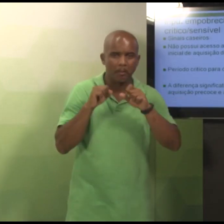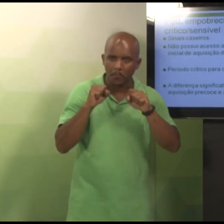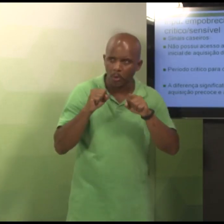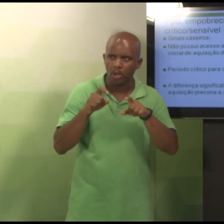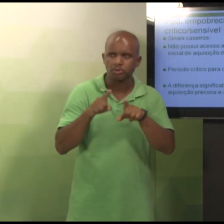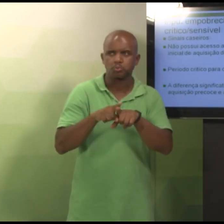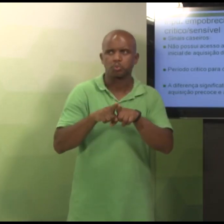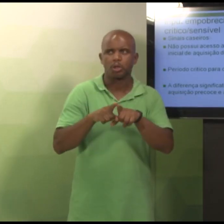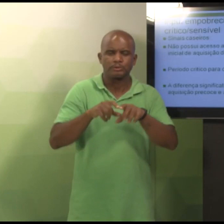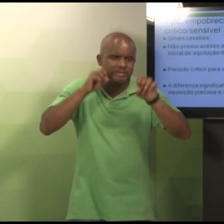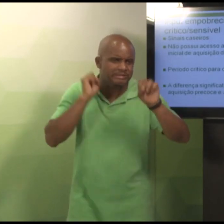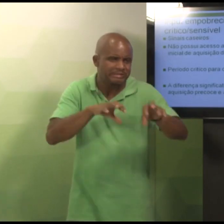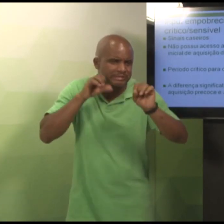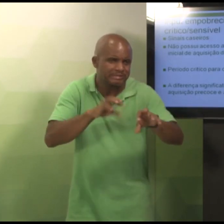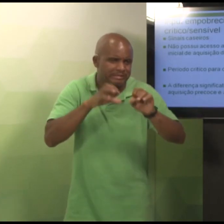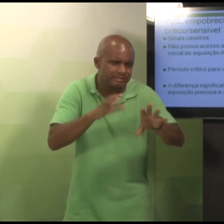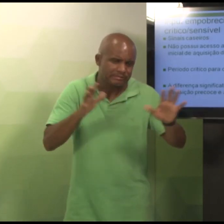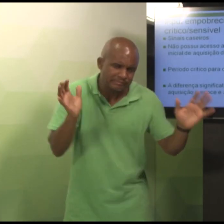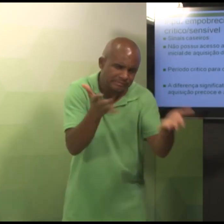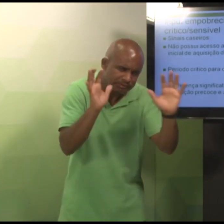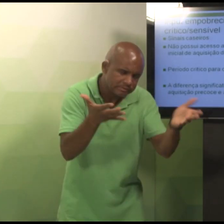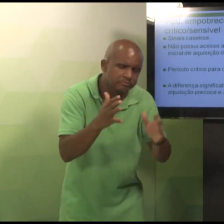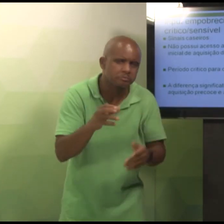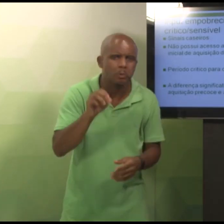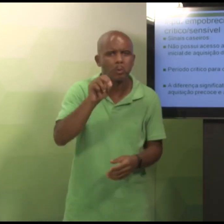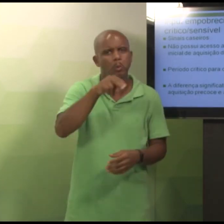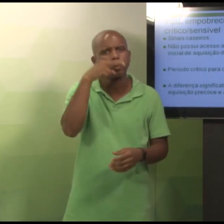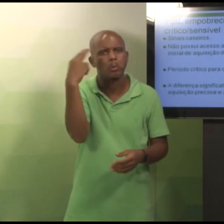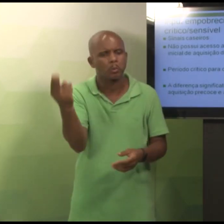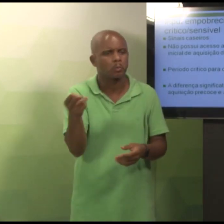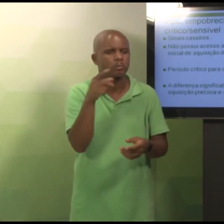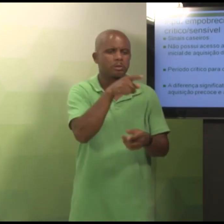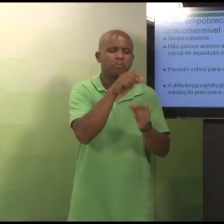será bem mais lento. Então, é necessário que haja o ensino,